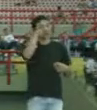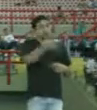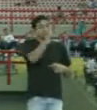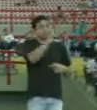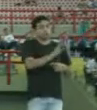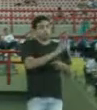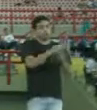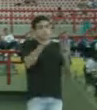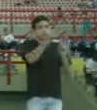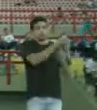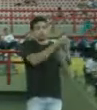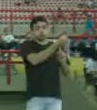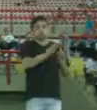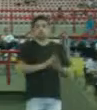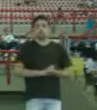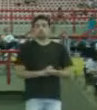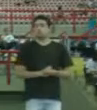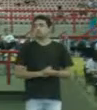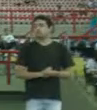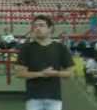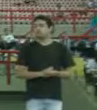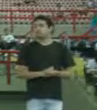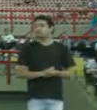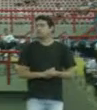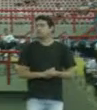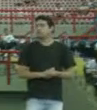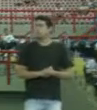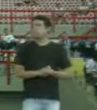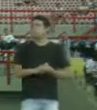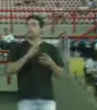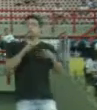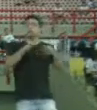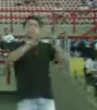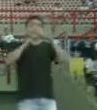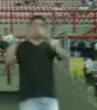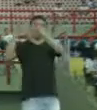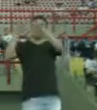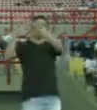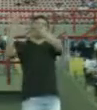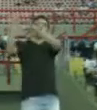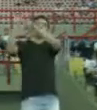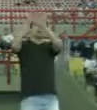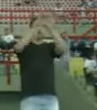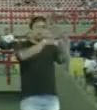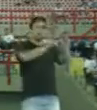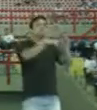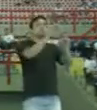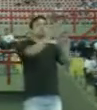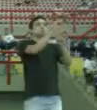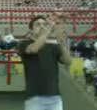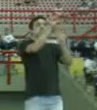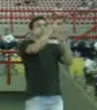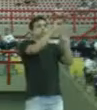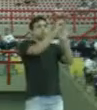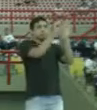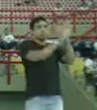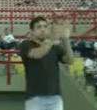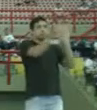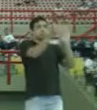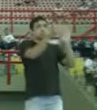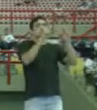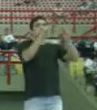e à sociedade. Olha para mim, o comando era movimento imigratório para o Brasil no século 21. Ela